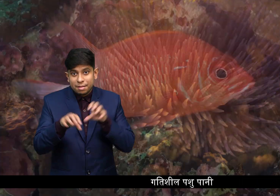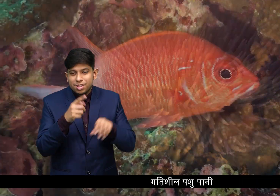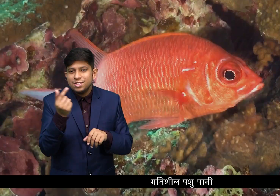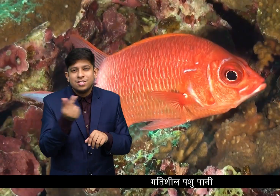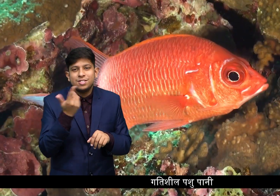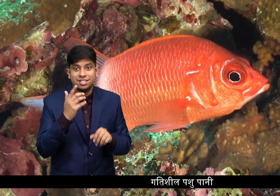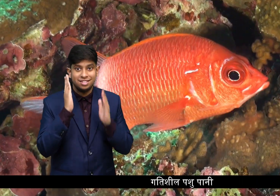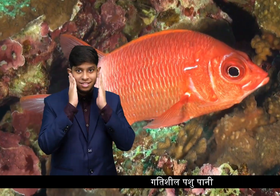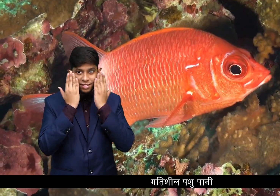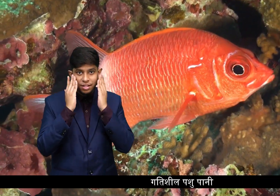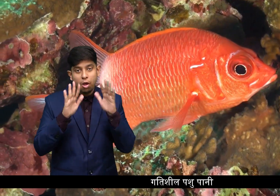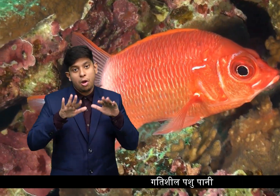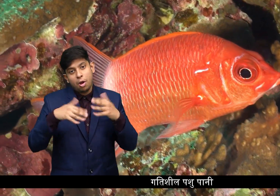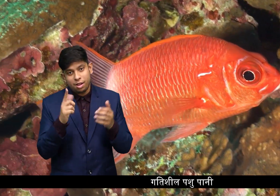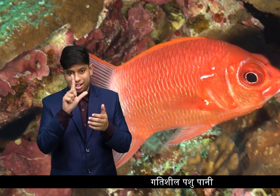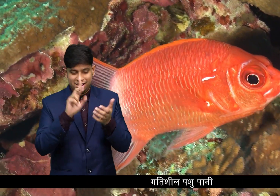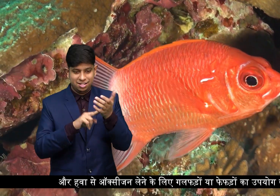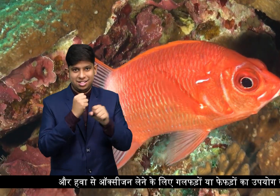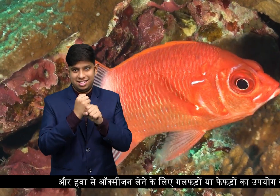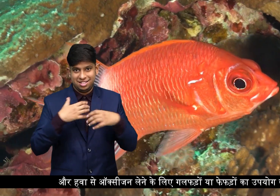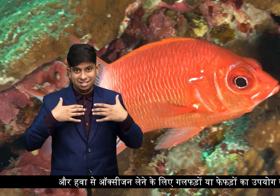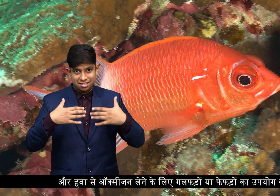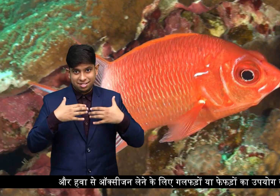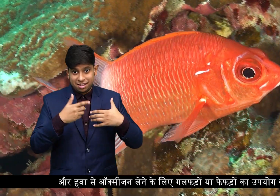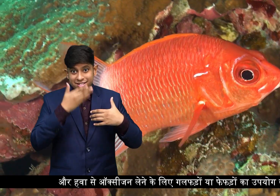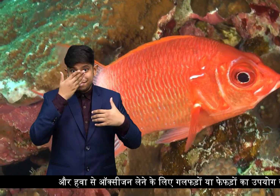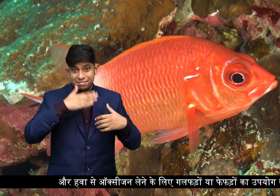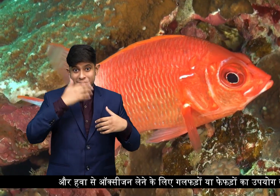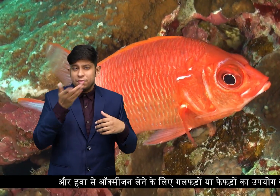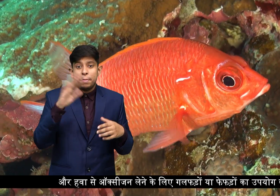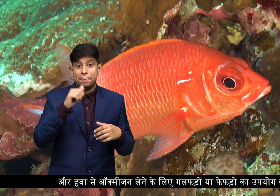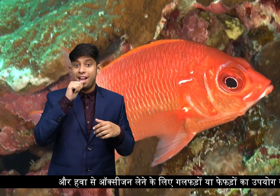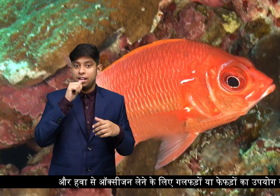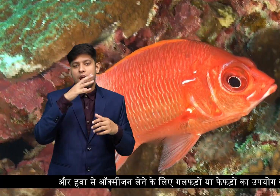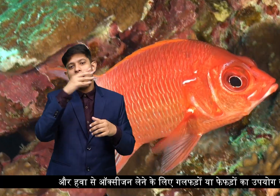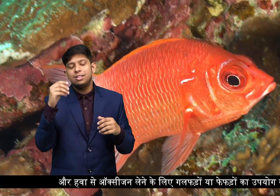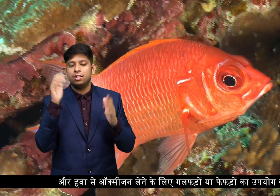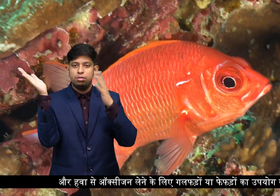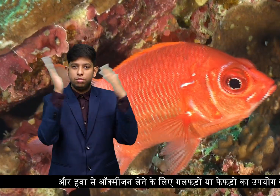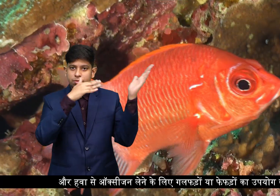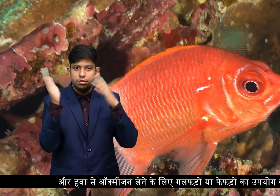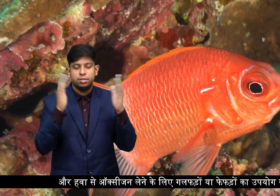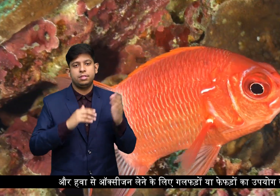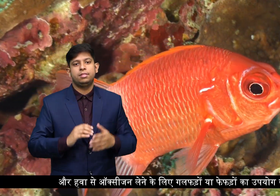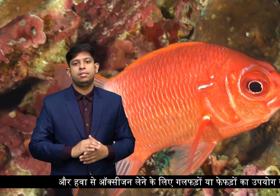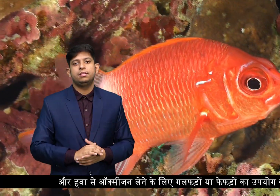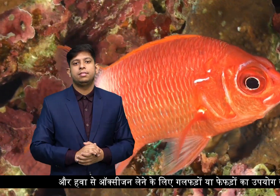पांचवा, गतिशील पशु पानी और हवा से ऑक्सीजन लेने के लिए गलफड़ों या फेफड़ों का उपयोग करते